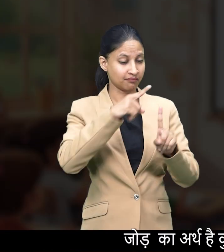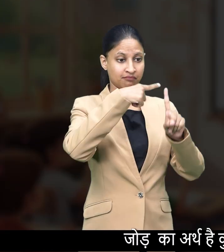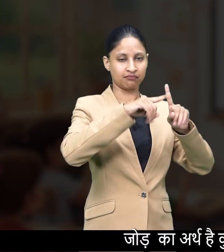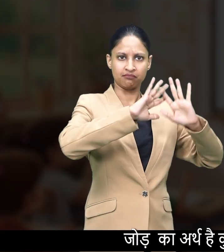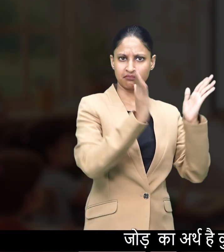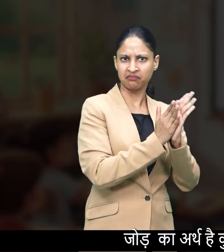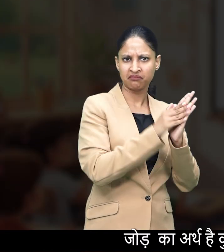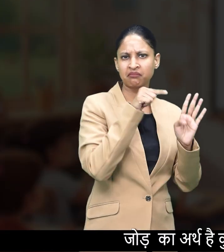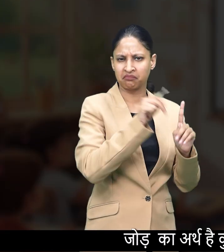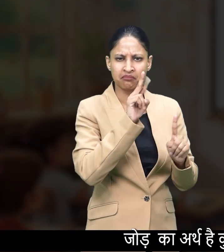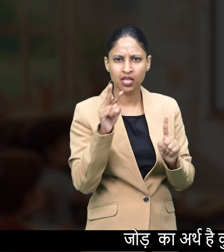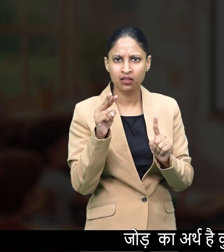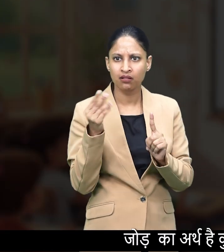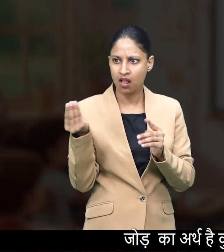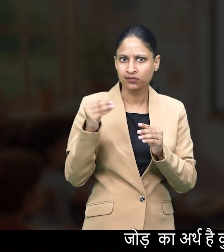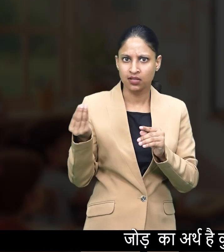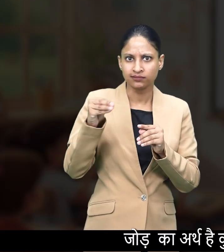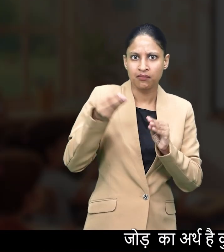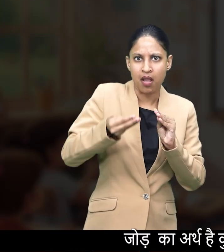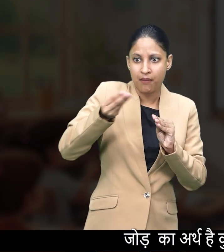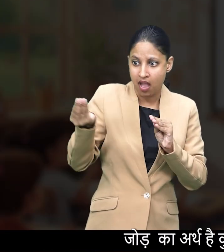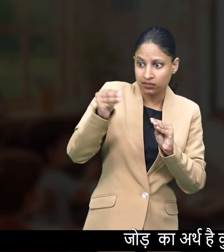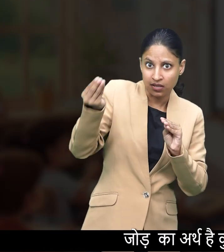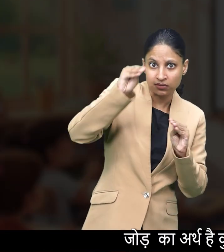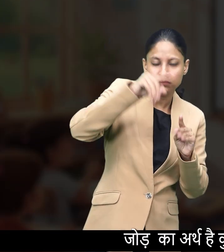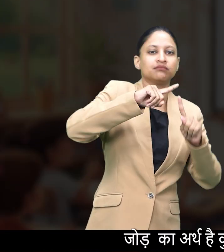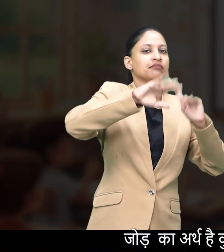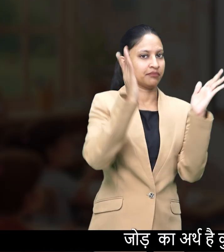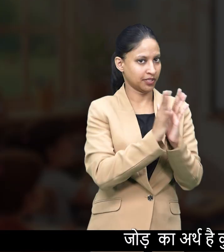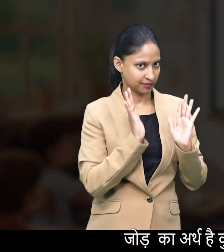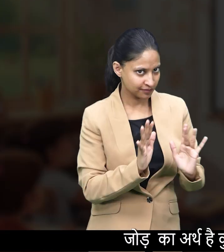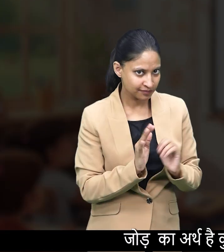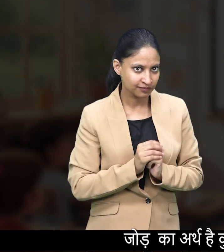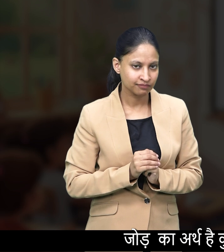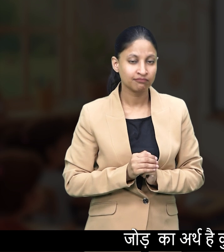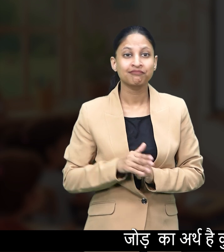जोड़ का अर्थ है कुल योग जानने के लिए संख्याओं को मिलाना।